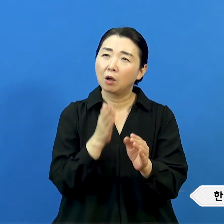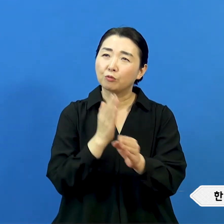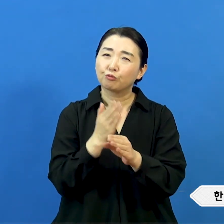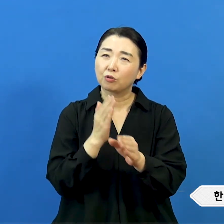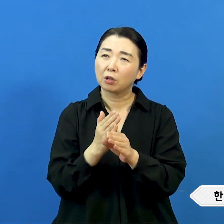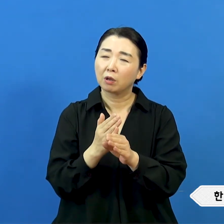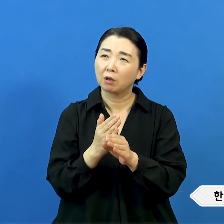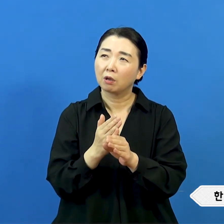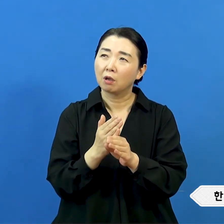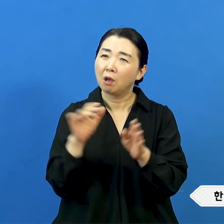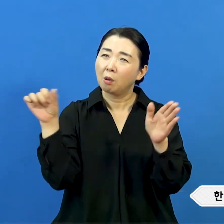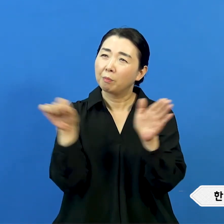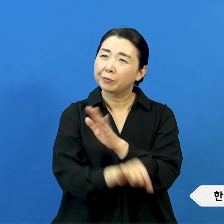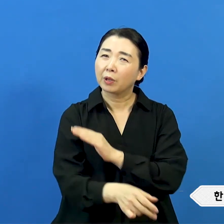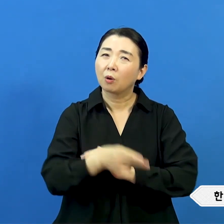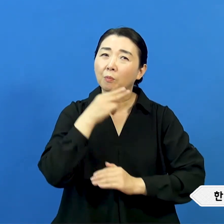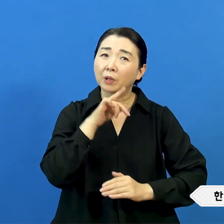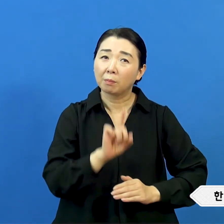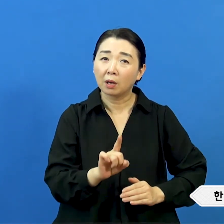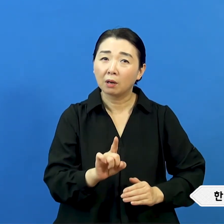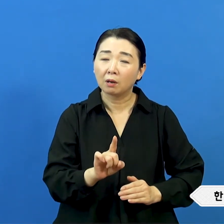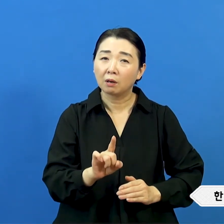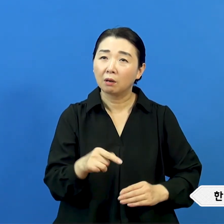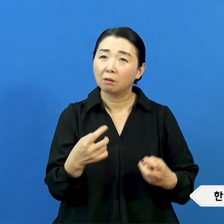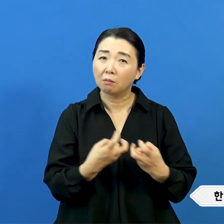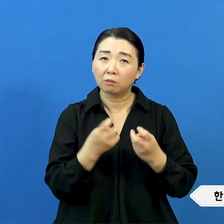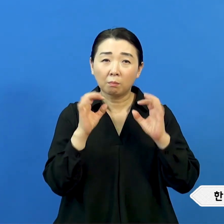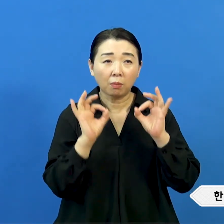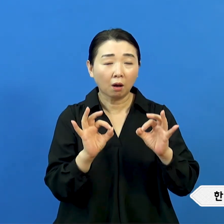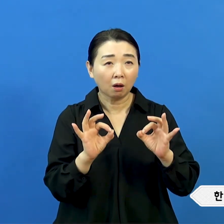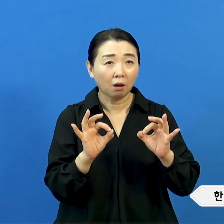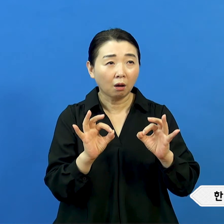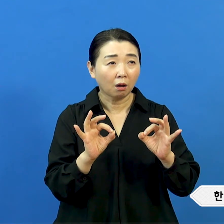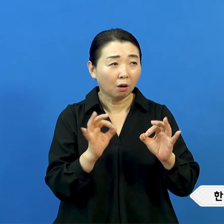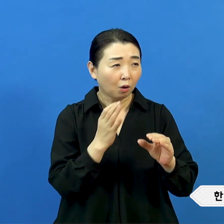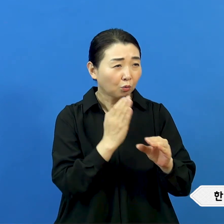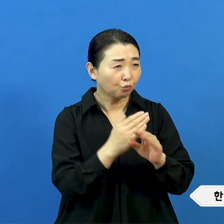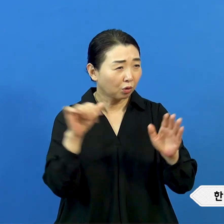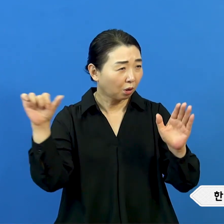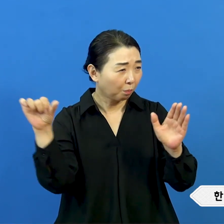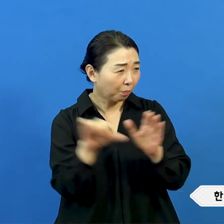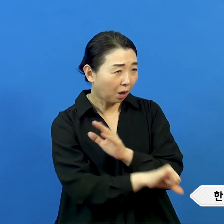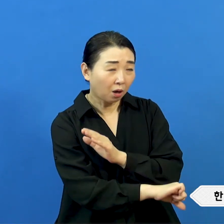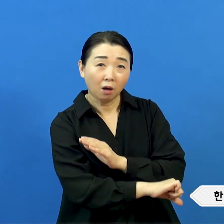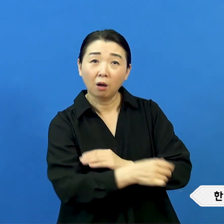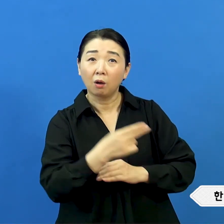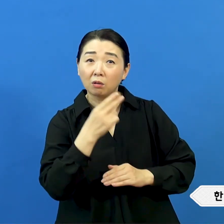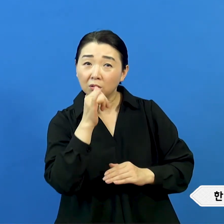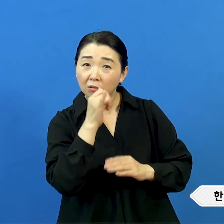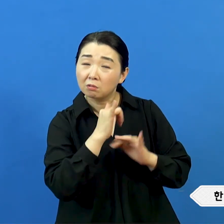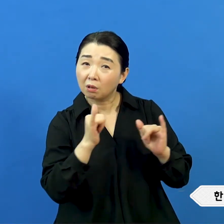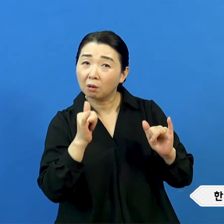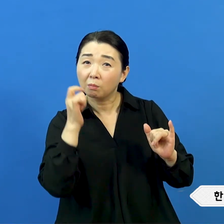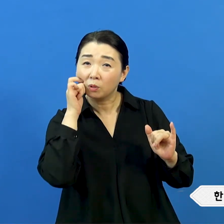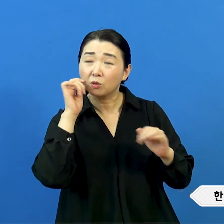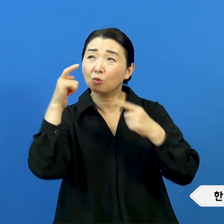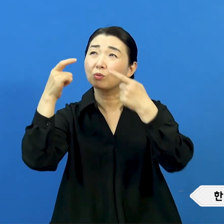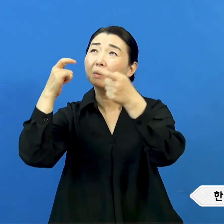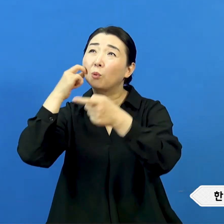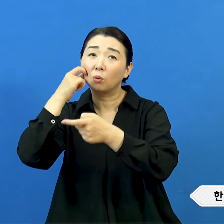탈락하지 않는다 했는데, 그런데 보면 탈락하는 사람도 있는 것 같은데요 하는 의문이 여러분